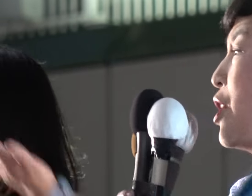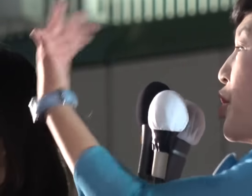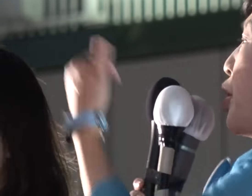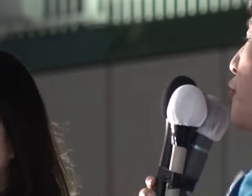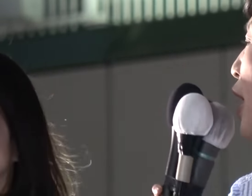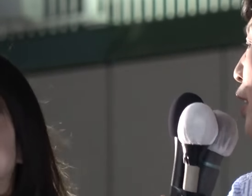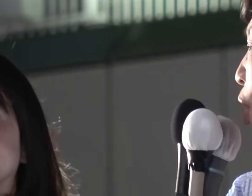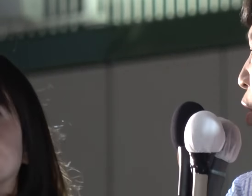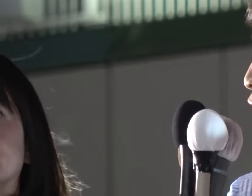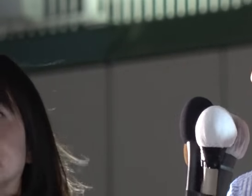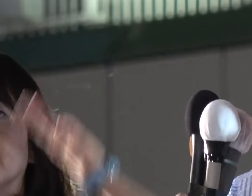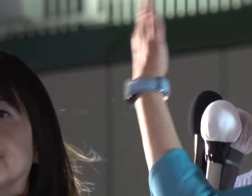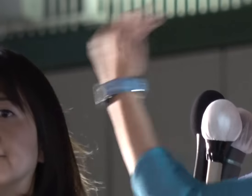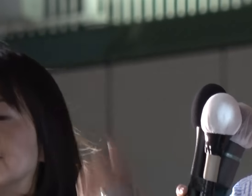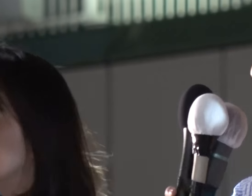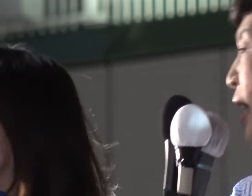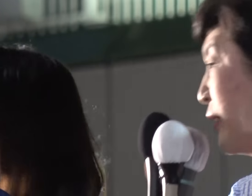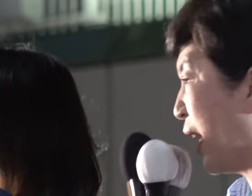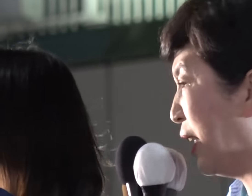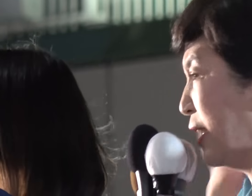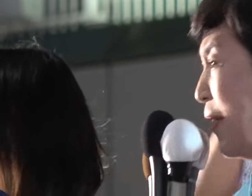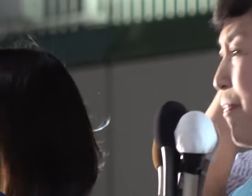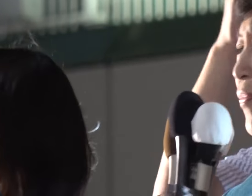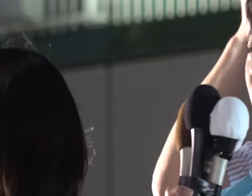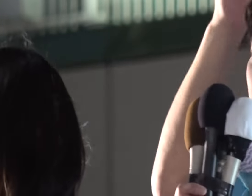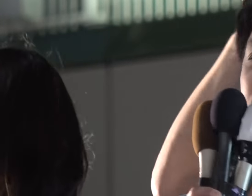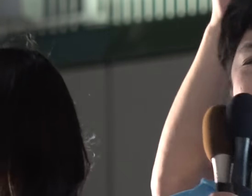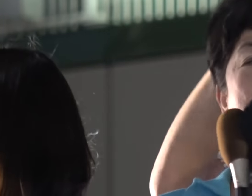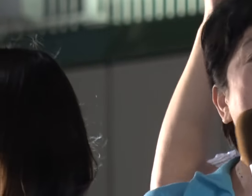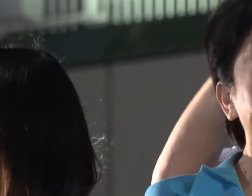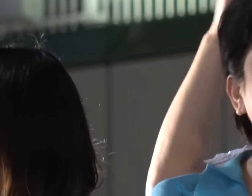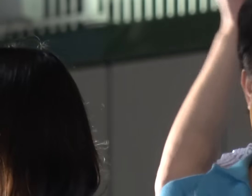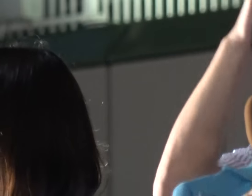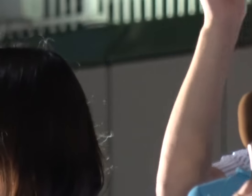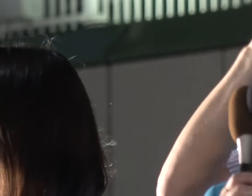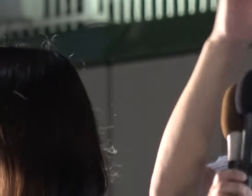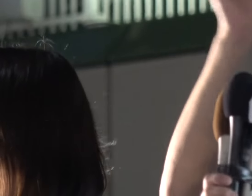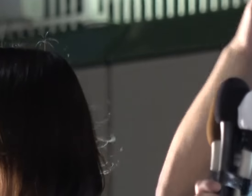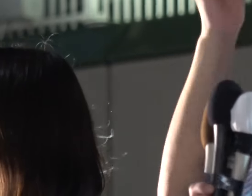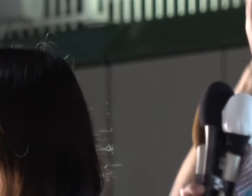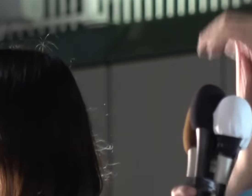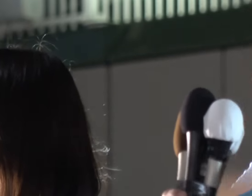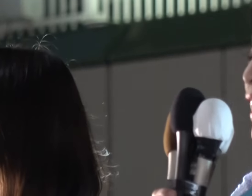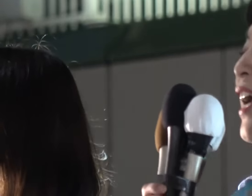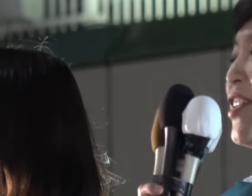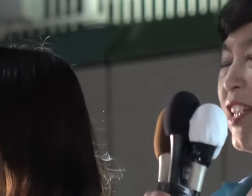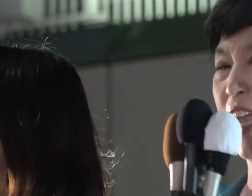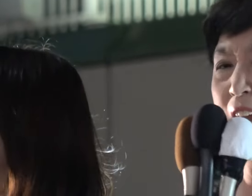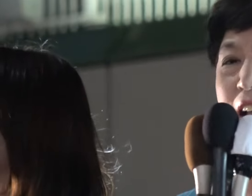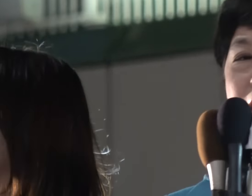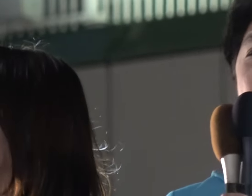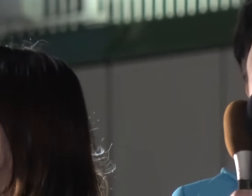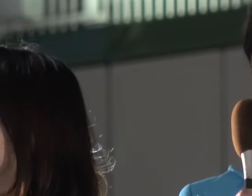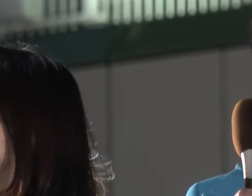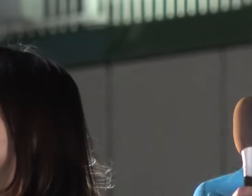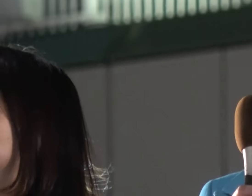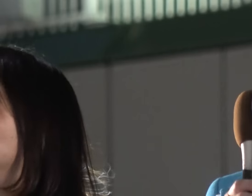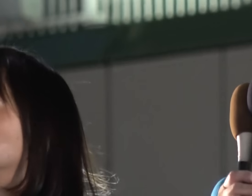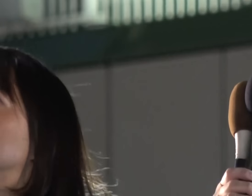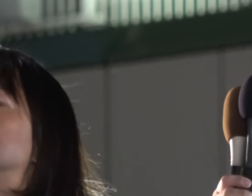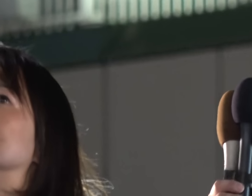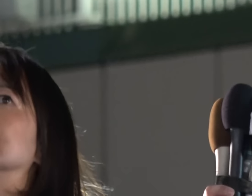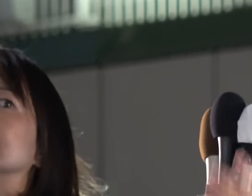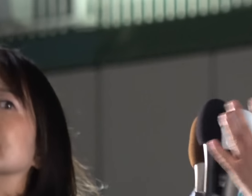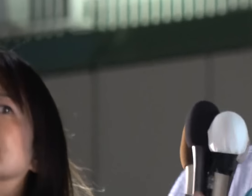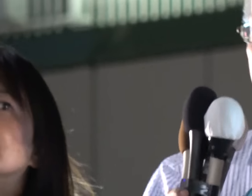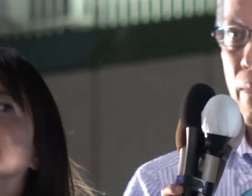緒に作っていこうではありませんか。私は東京都が大好き。多文化主